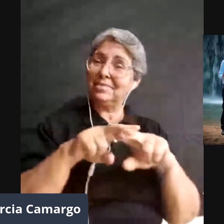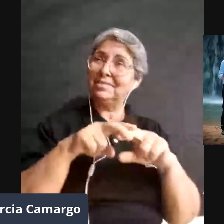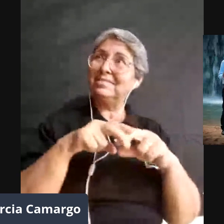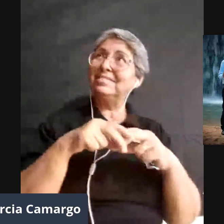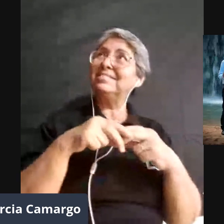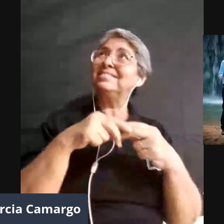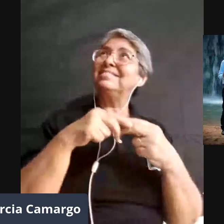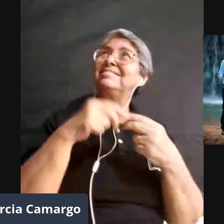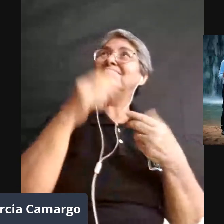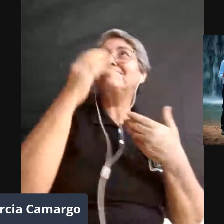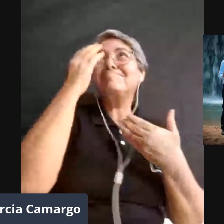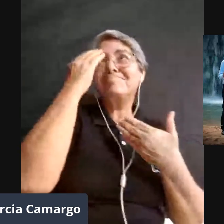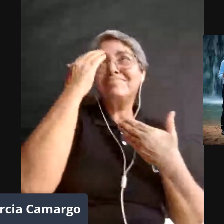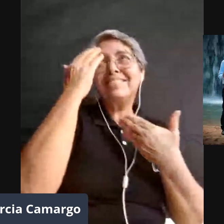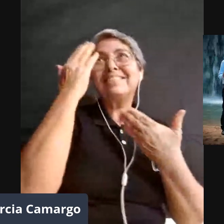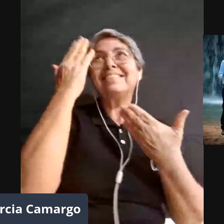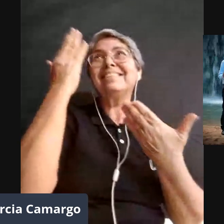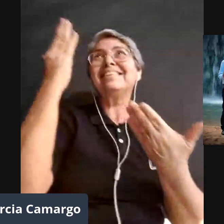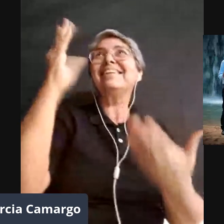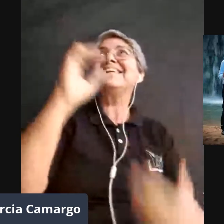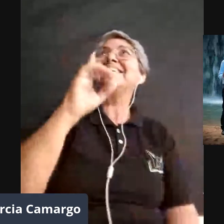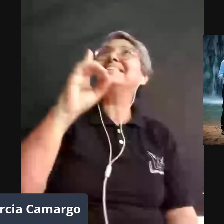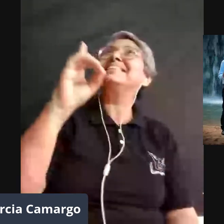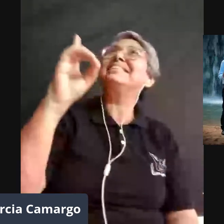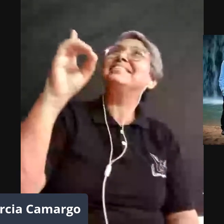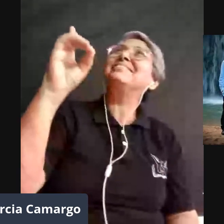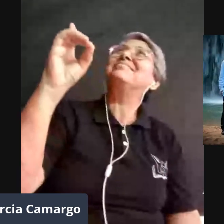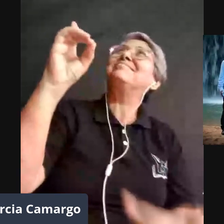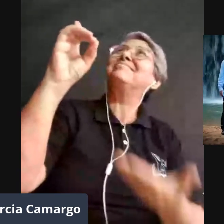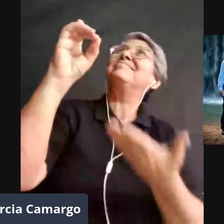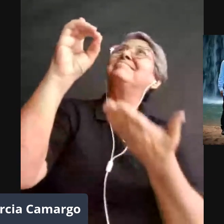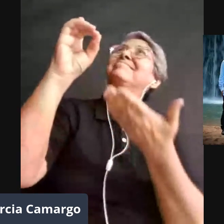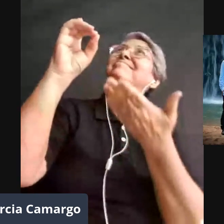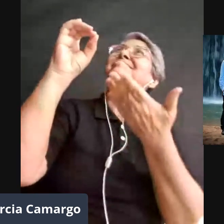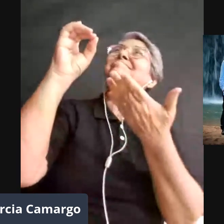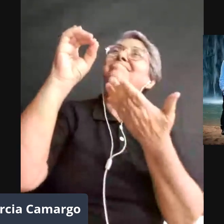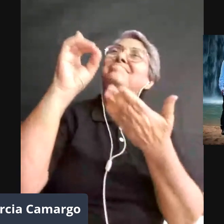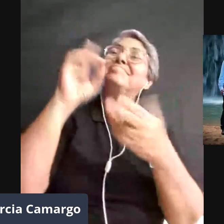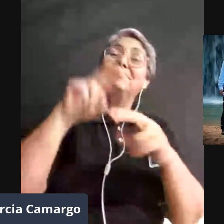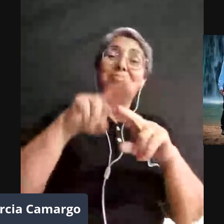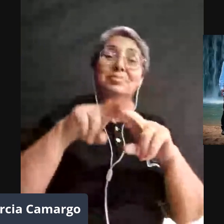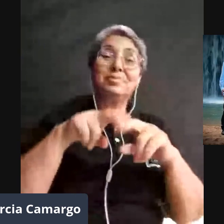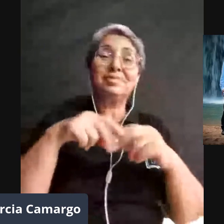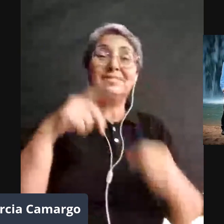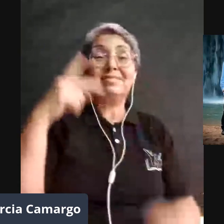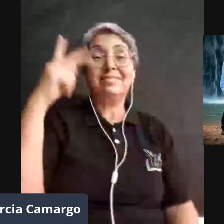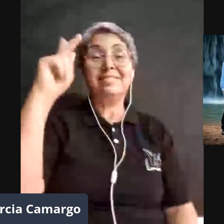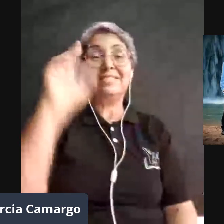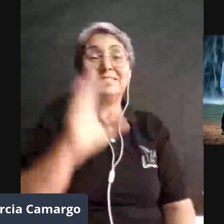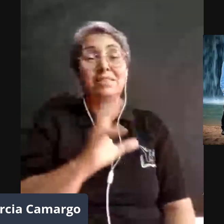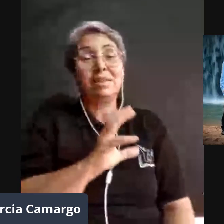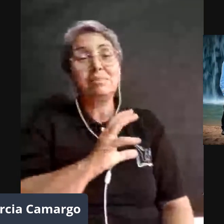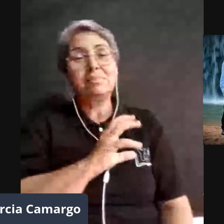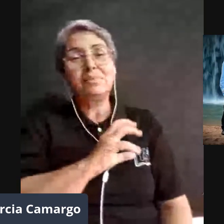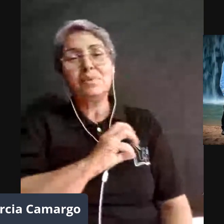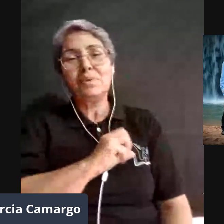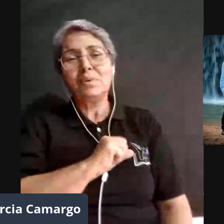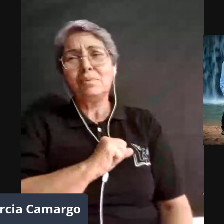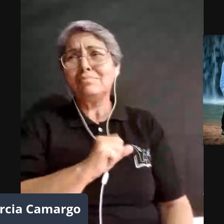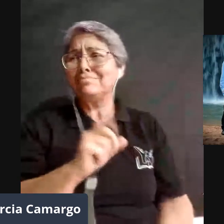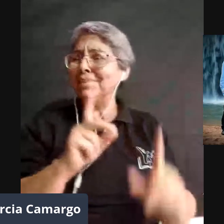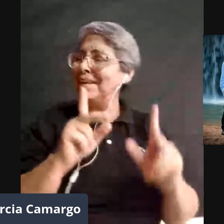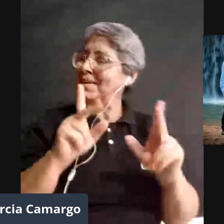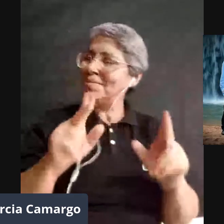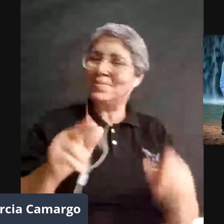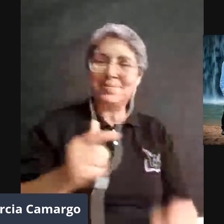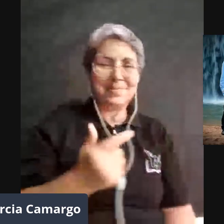graças dou. O seu amor é sem